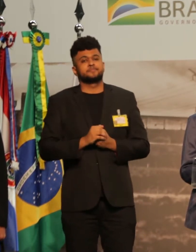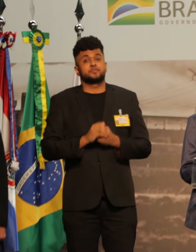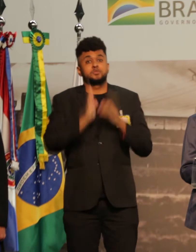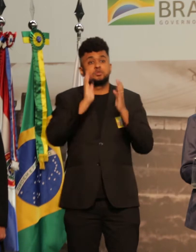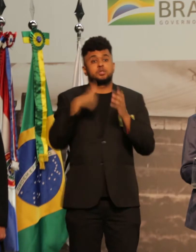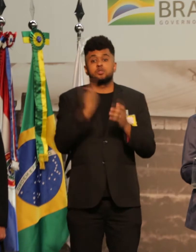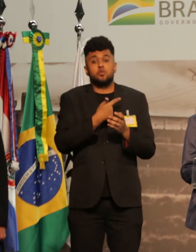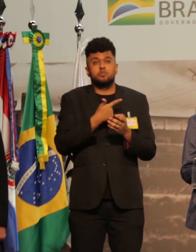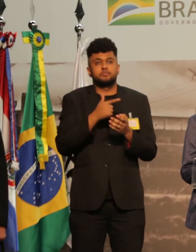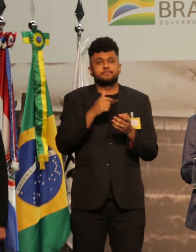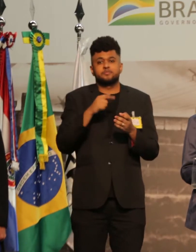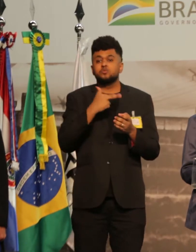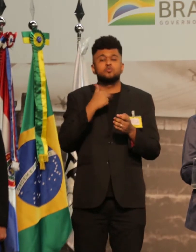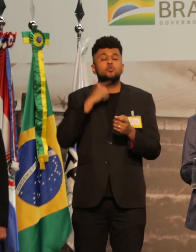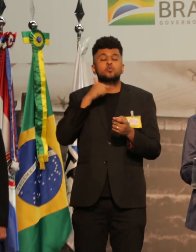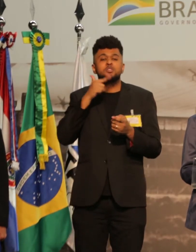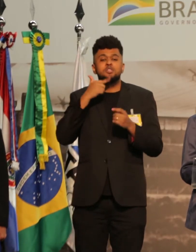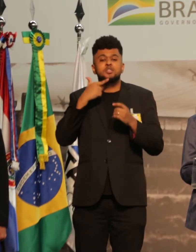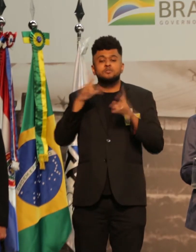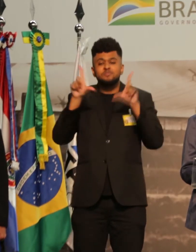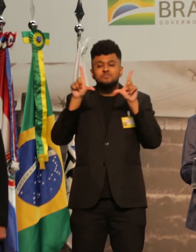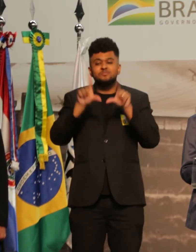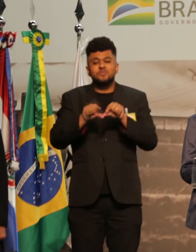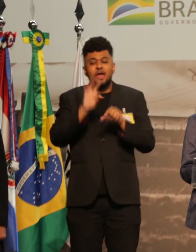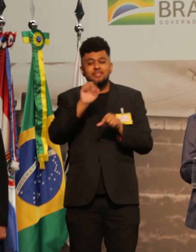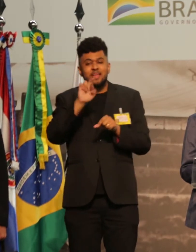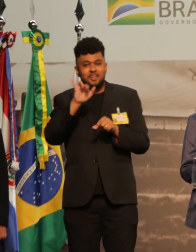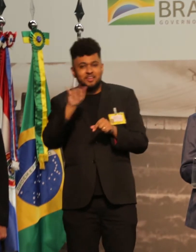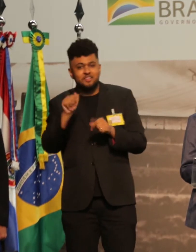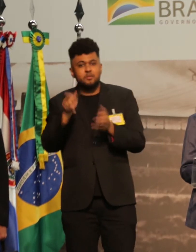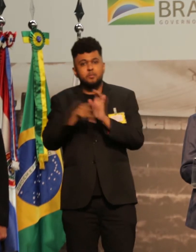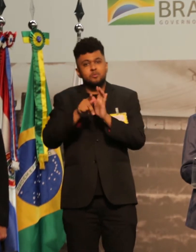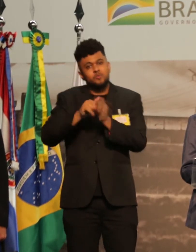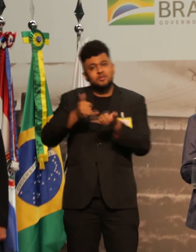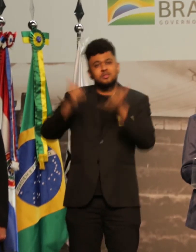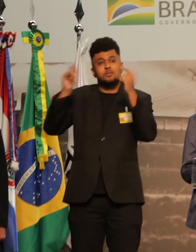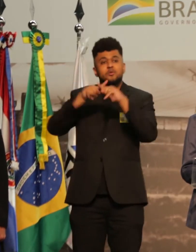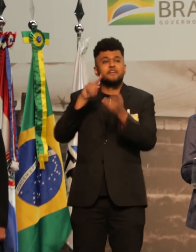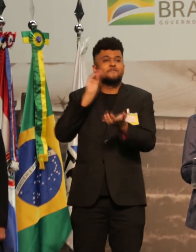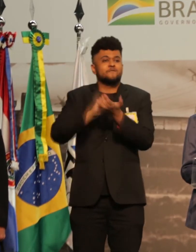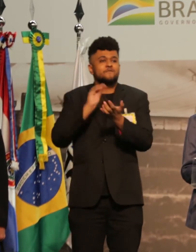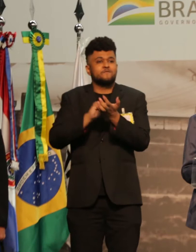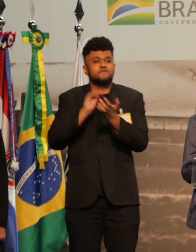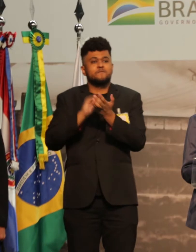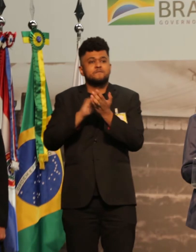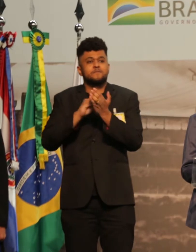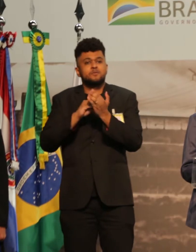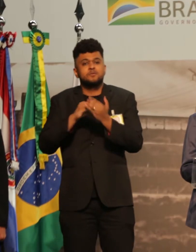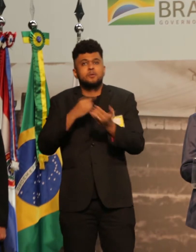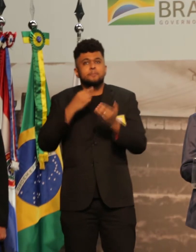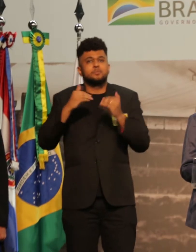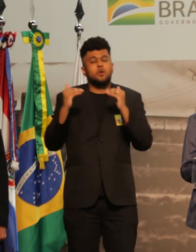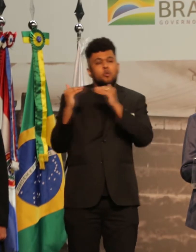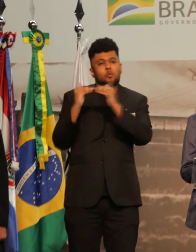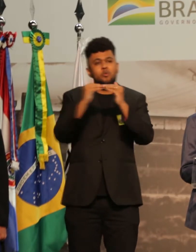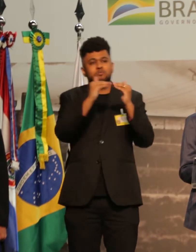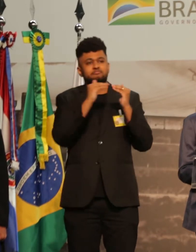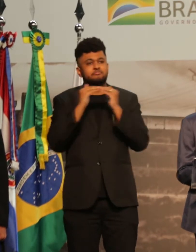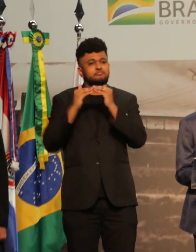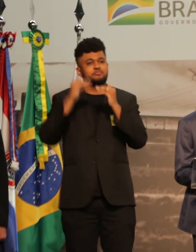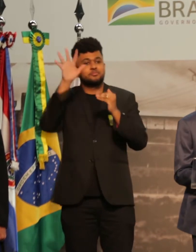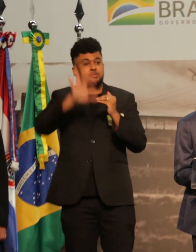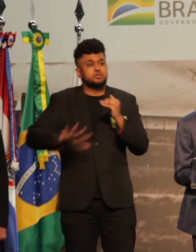que não foi possível reduzir a tarifa de energia por falta de consenso binacional e